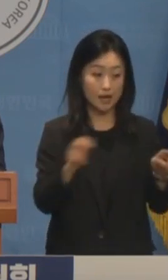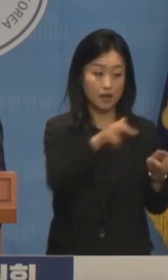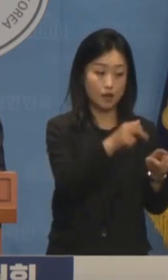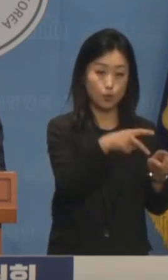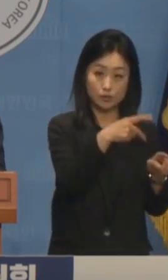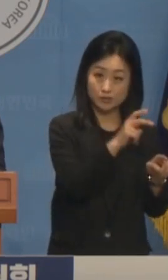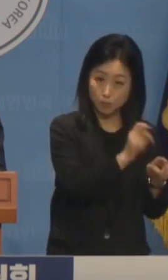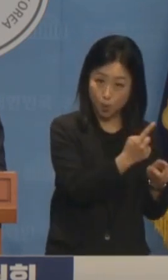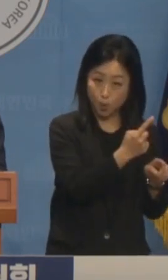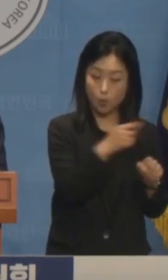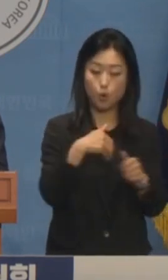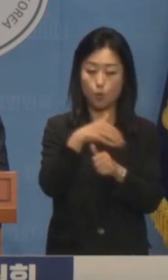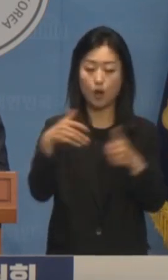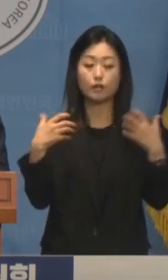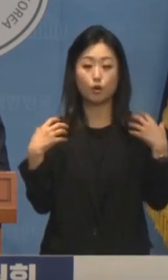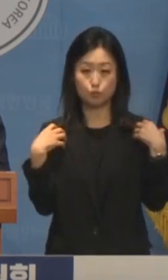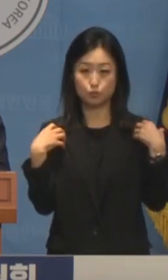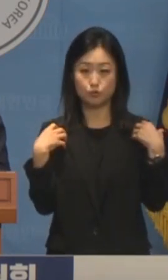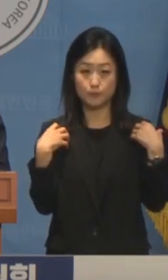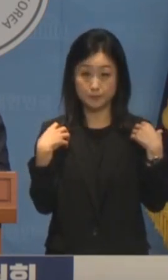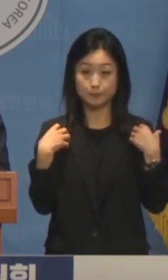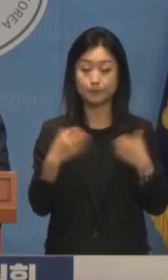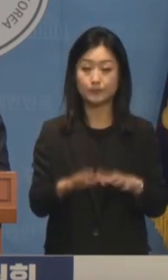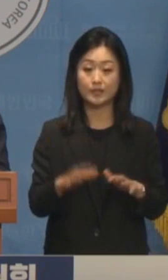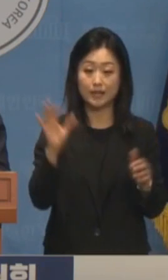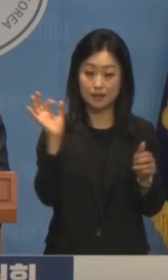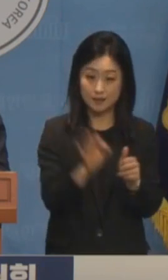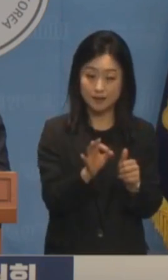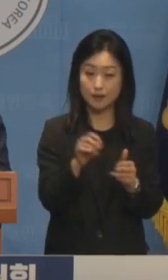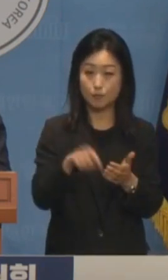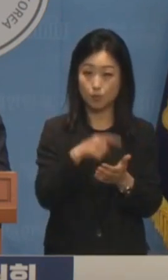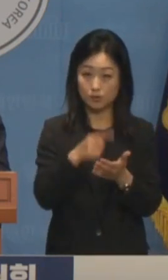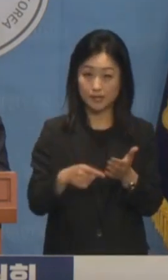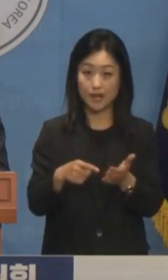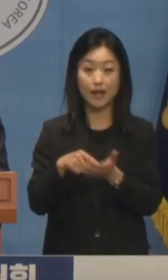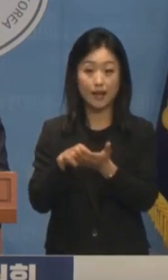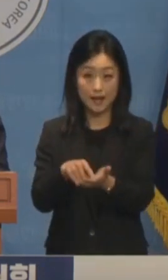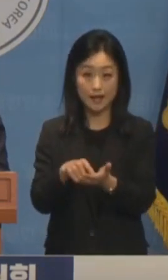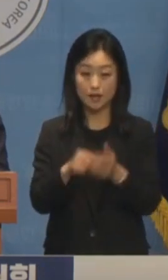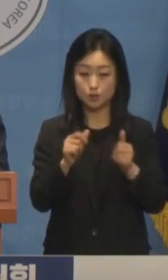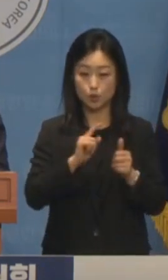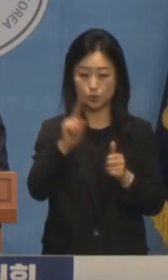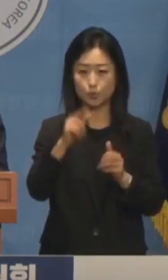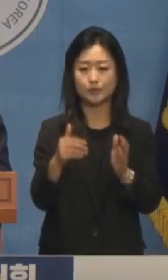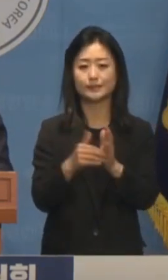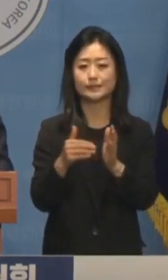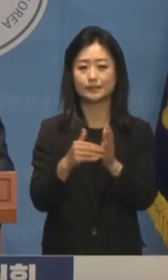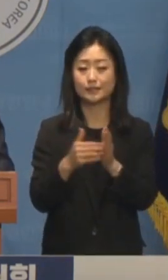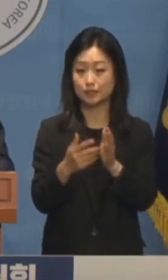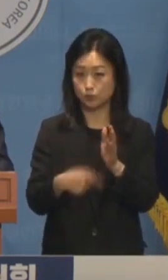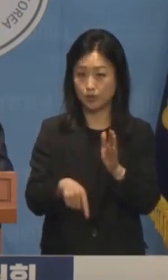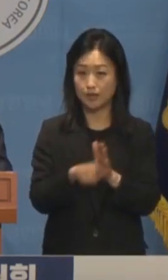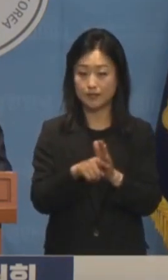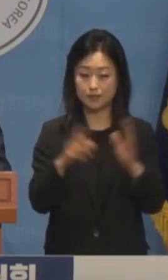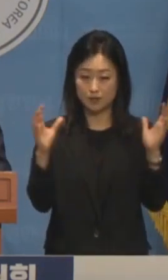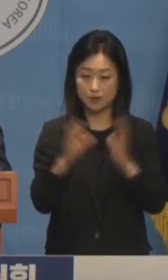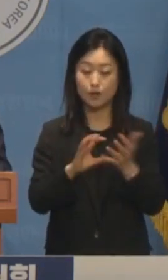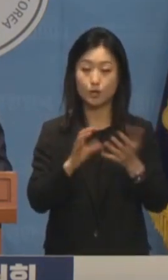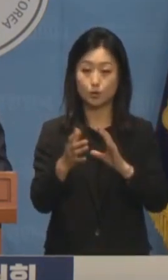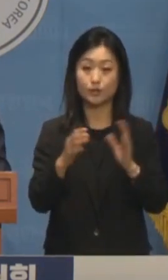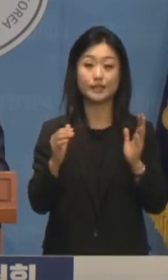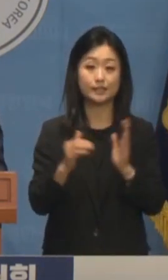그리고 환경부와 함께 조속한 손해보전과 신속한 소송 종료를 위해서